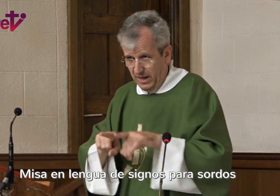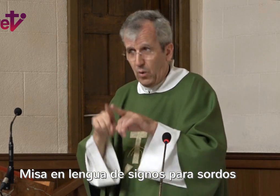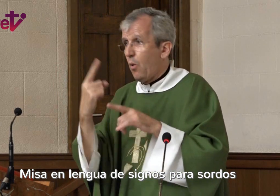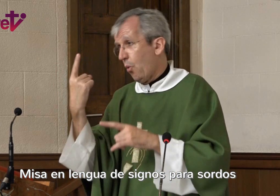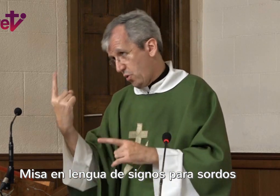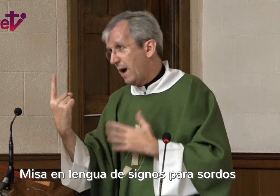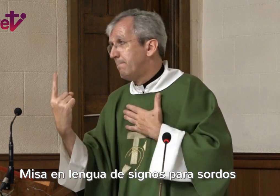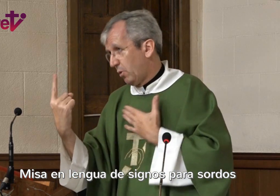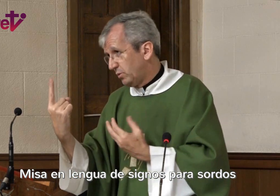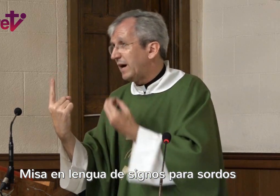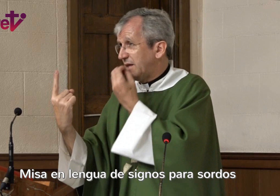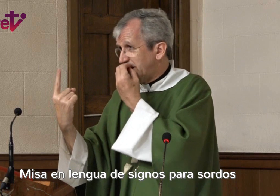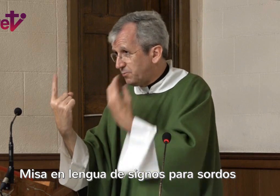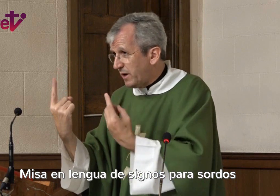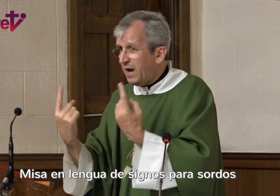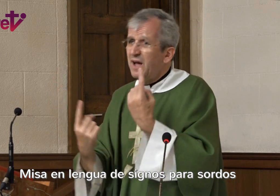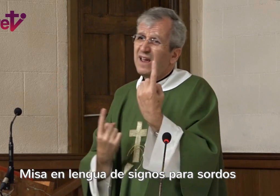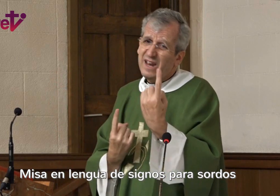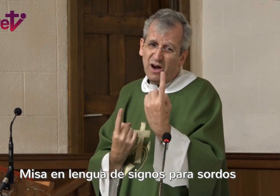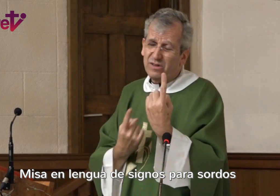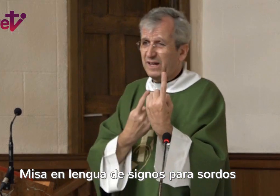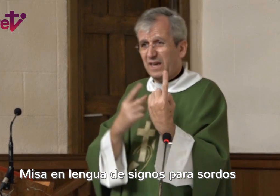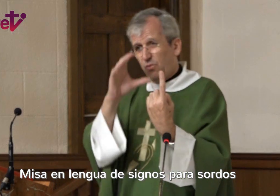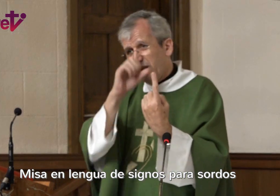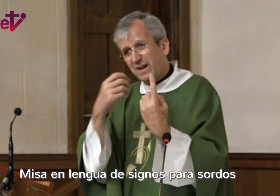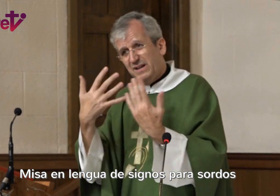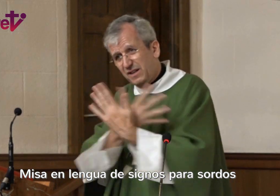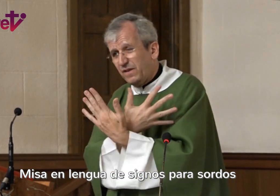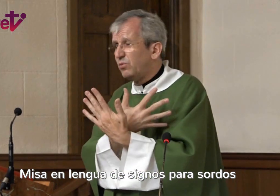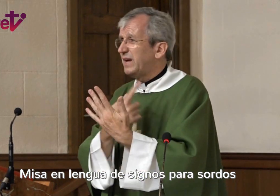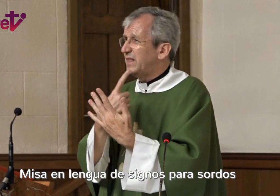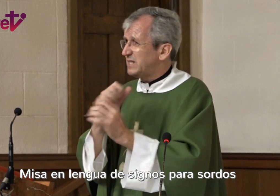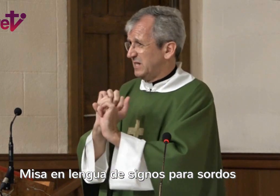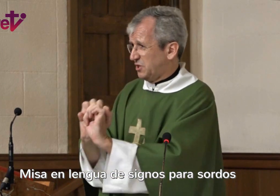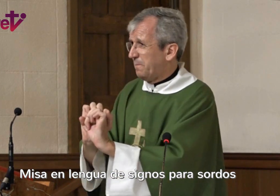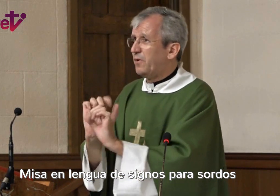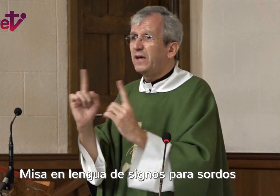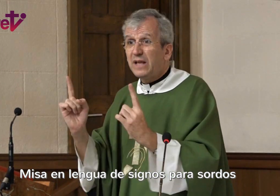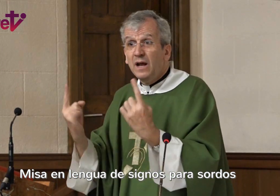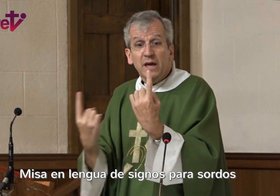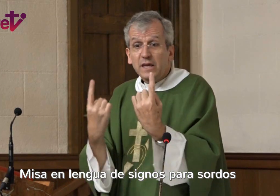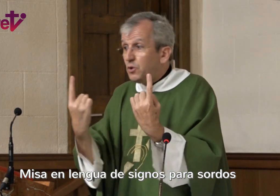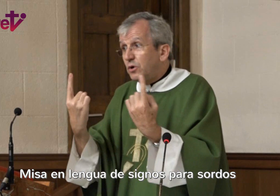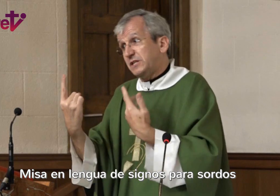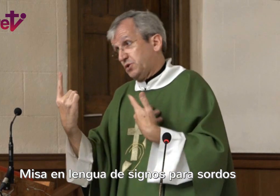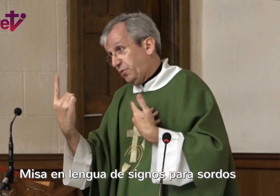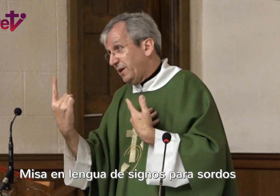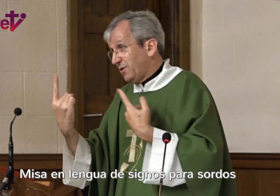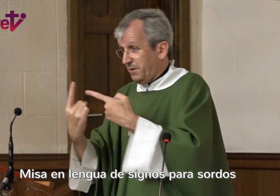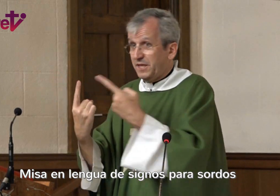igual una voluntad es buena y la otra encuentra dificultades se oponen y uno está sufriendo a